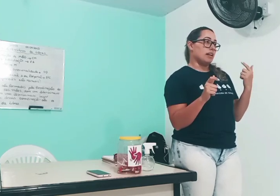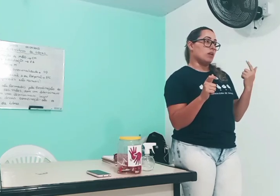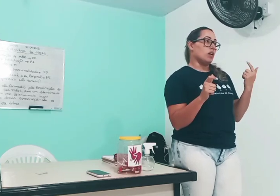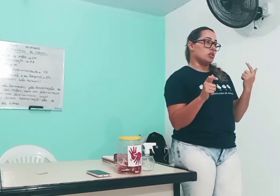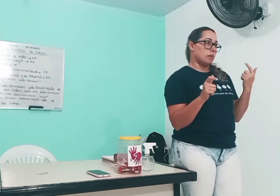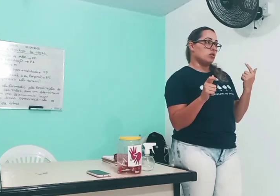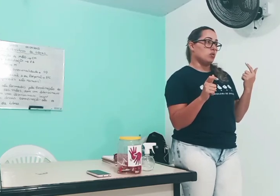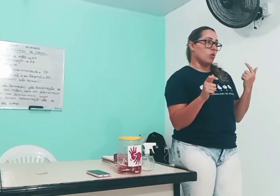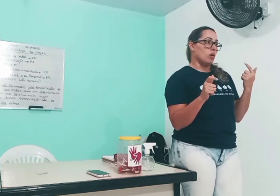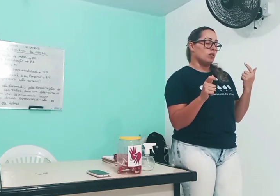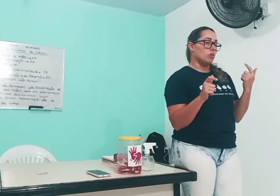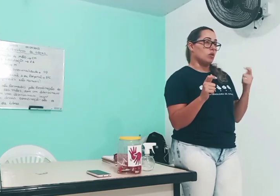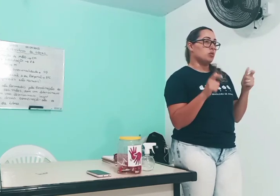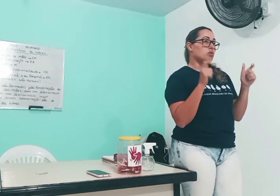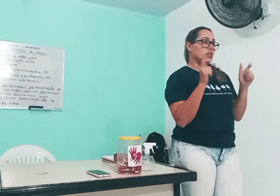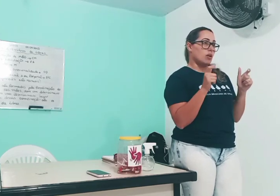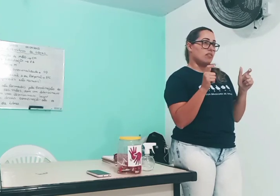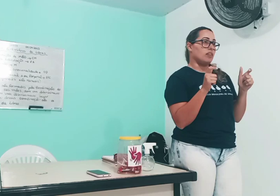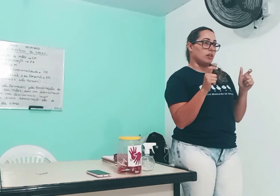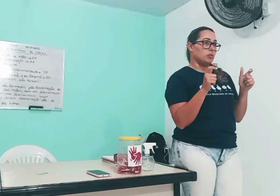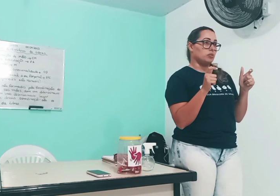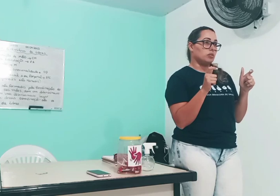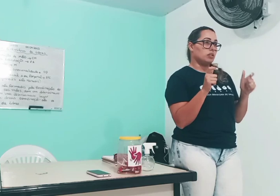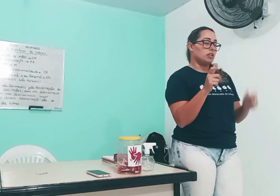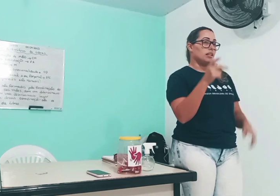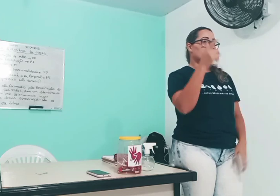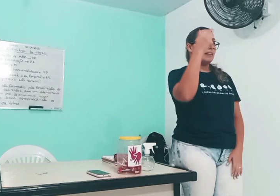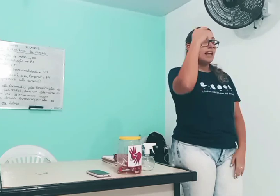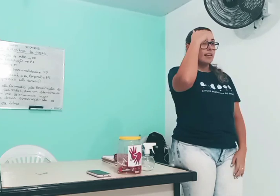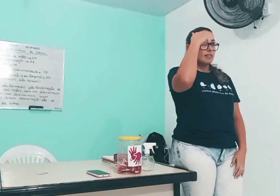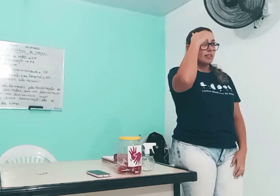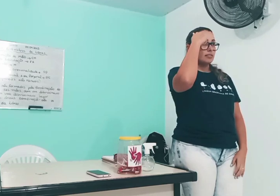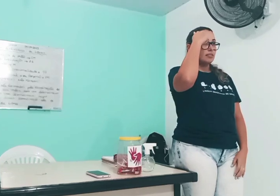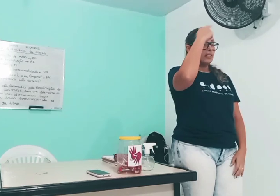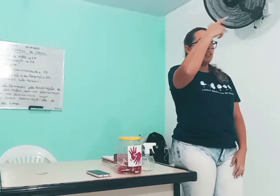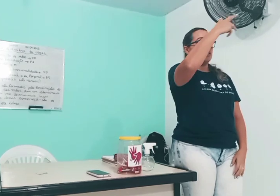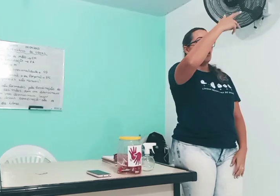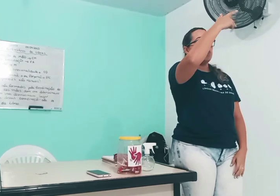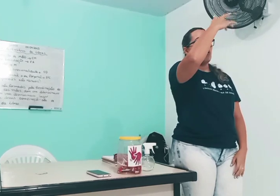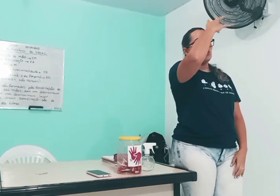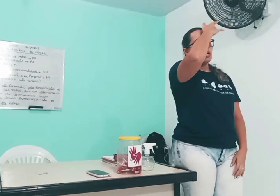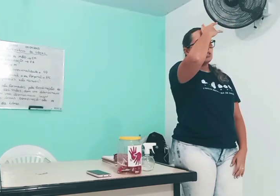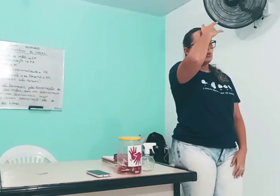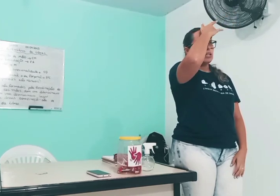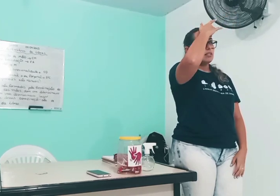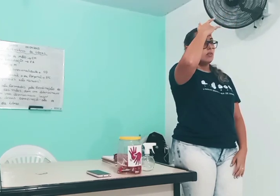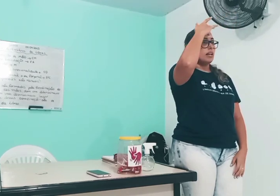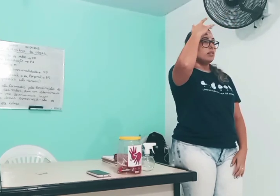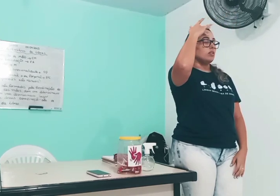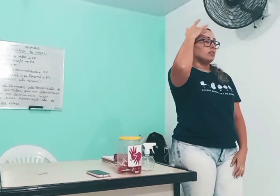agora de pessoa. Onde que o sinal é feito? Na testa. Então, o ponto de articulação é aqui, ó, na